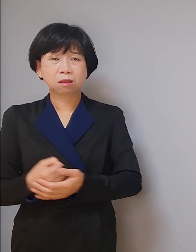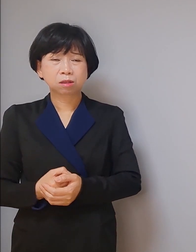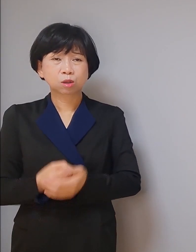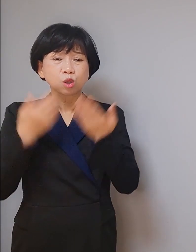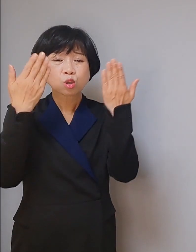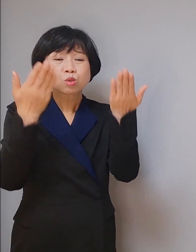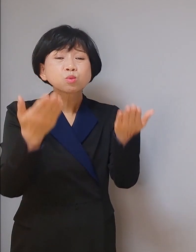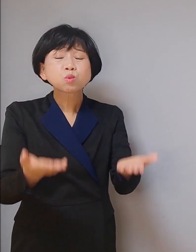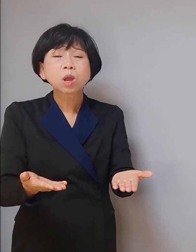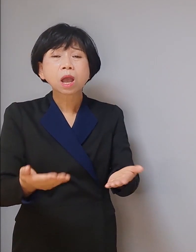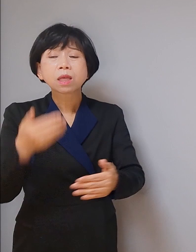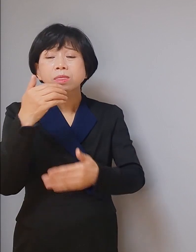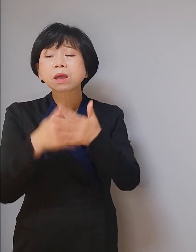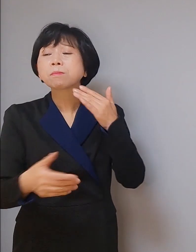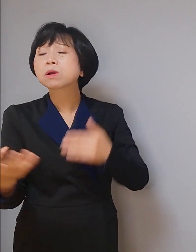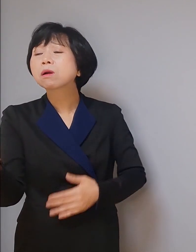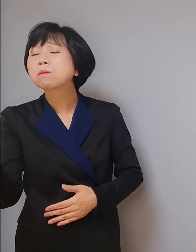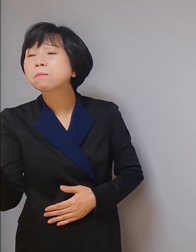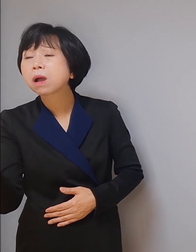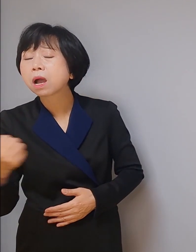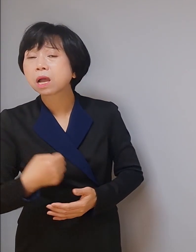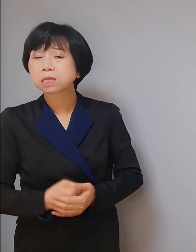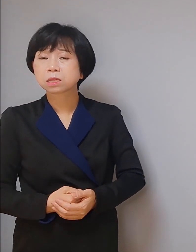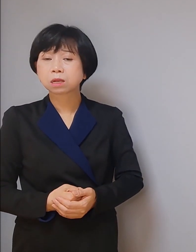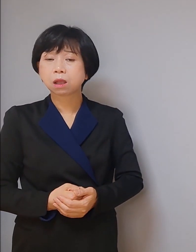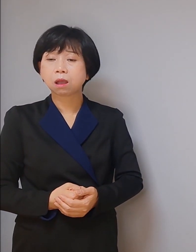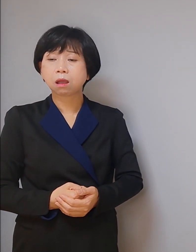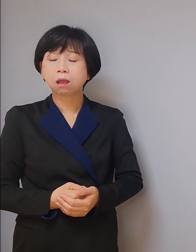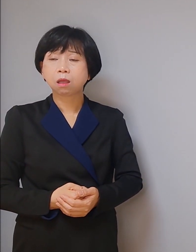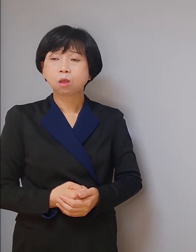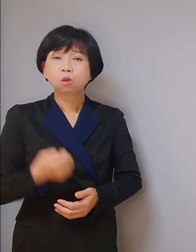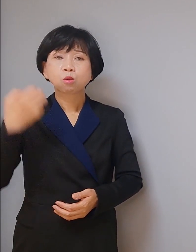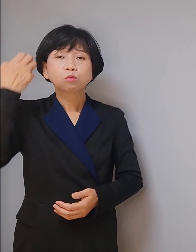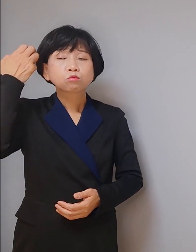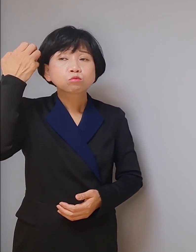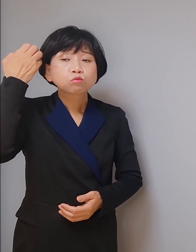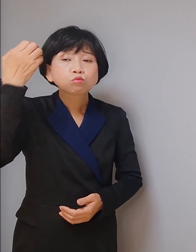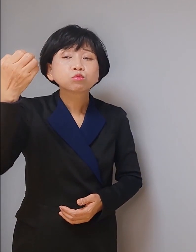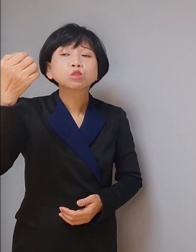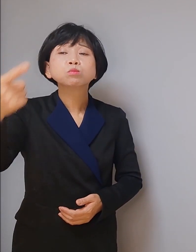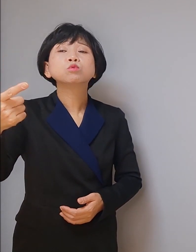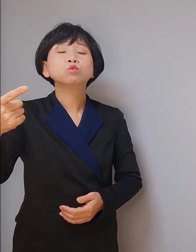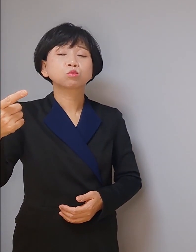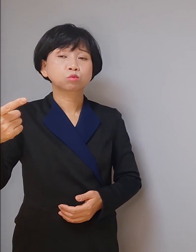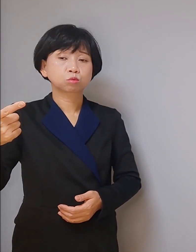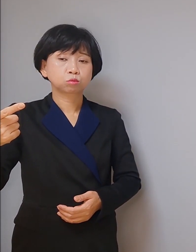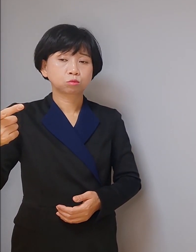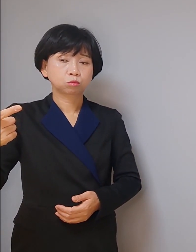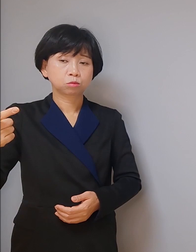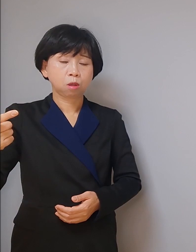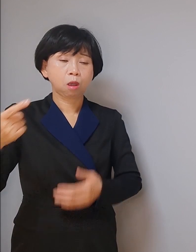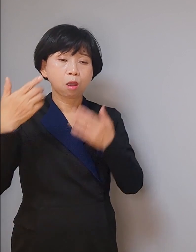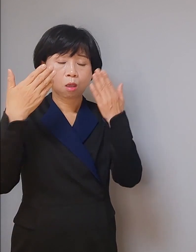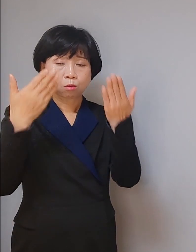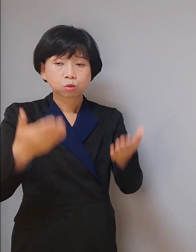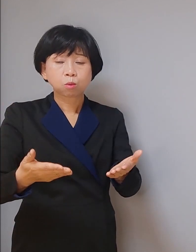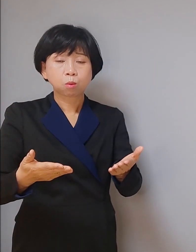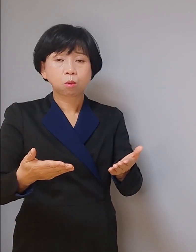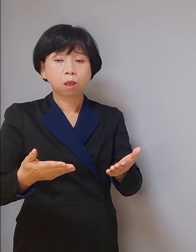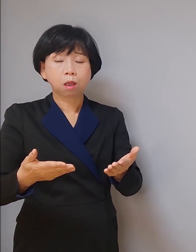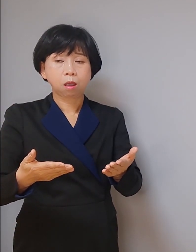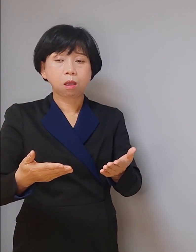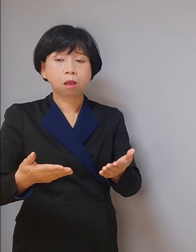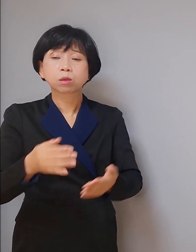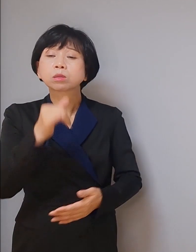며칠이냐고 물어봤더니 96일씩이나 된답니다. 그래서 지점장인 이 사람이 많은 일들이